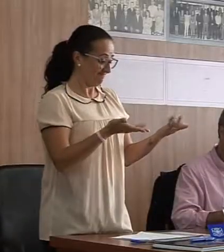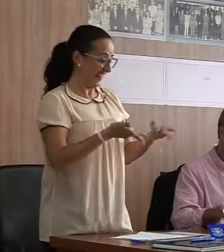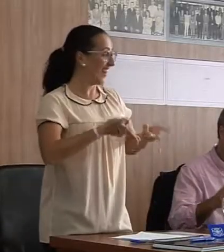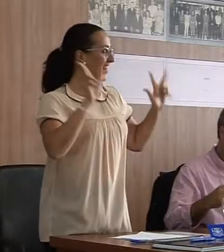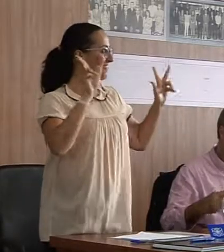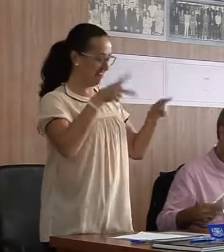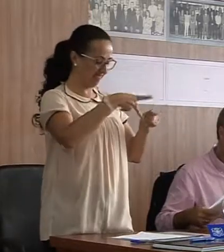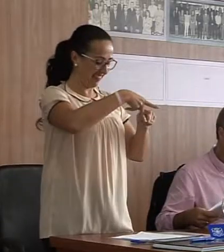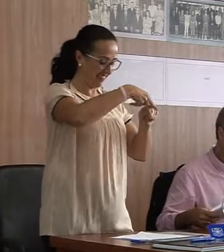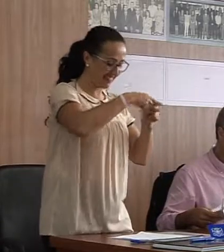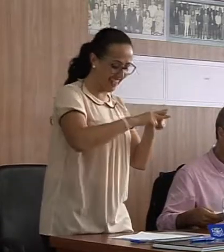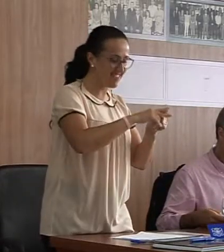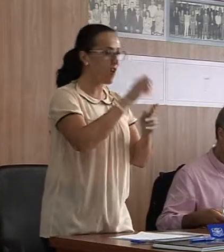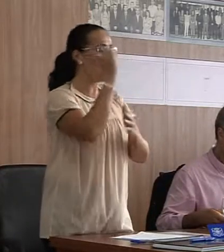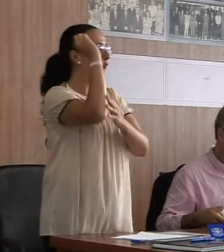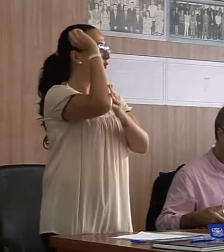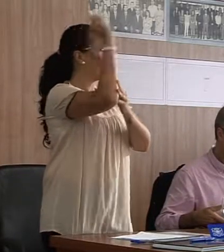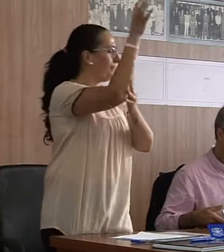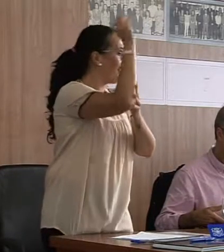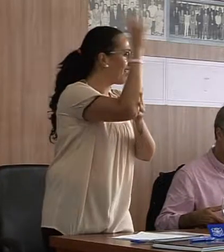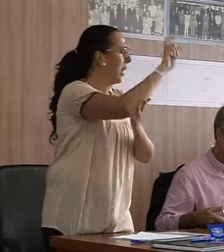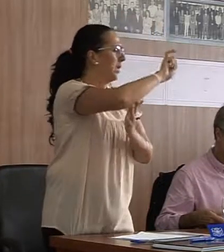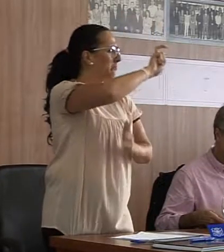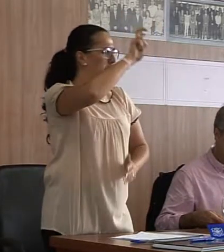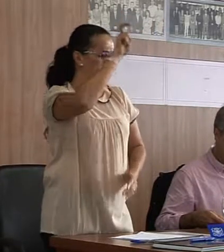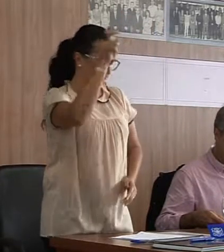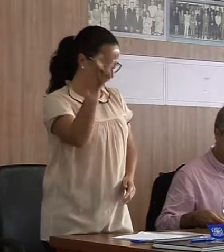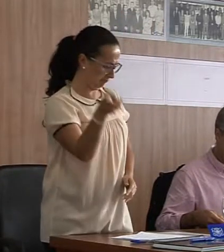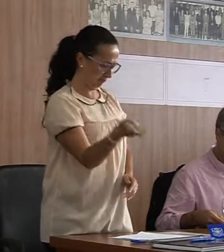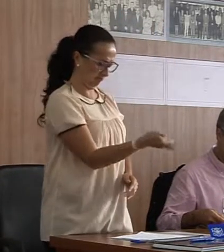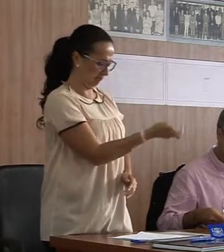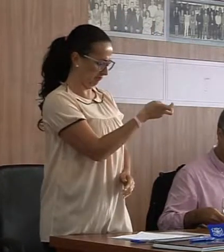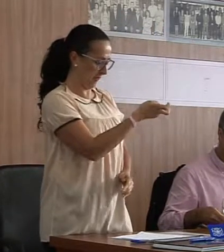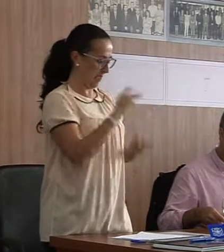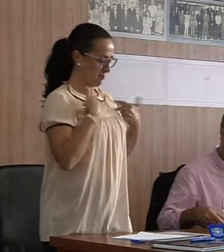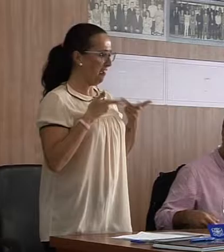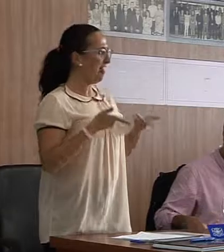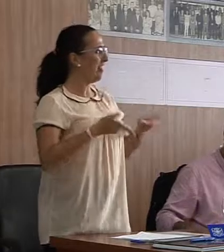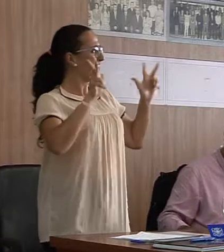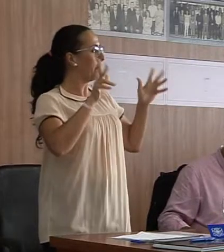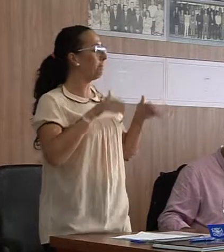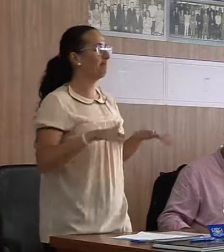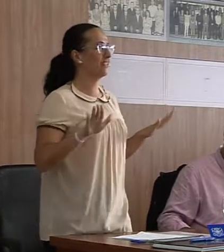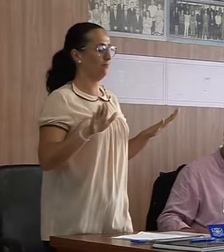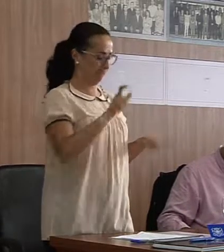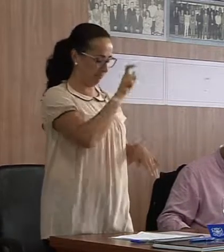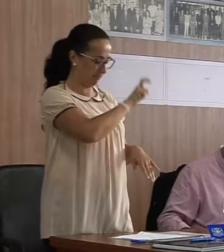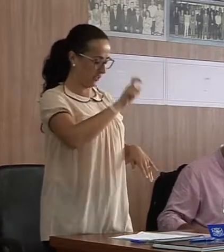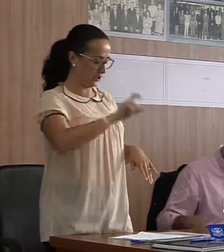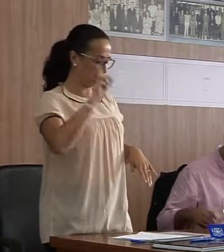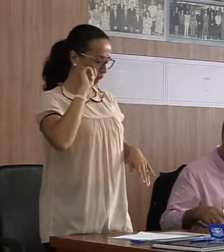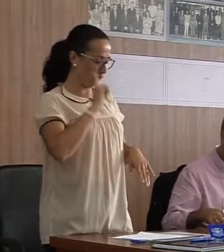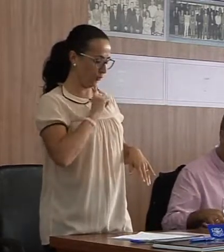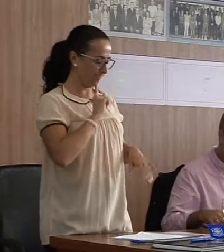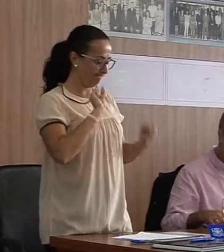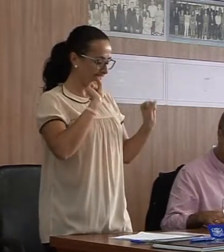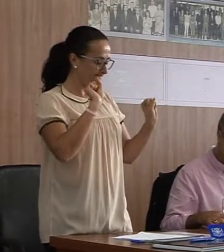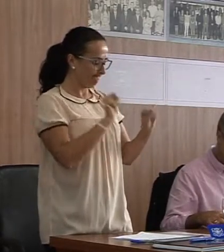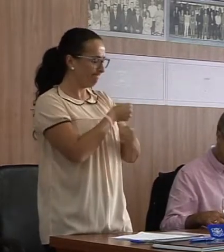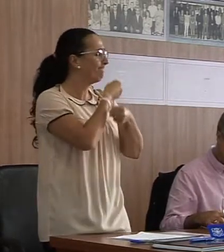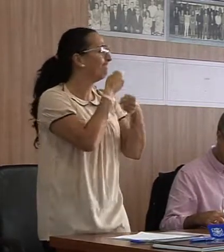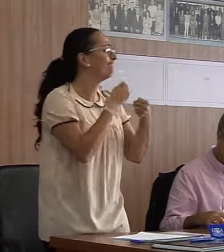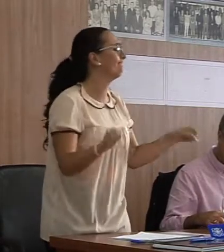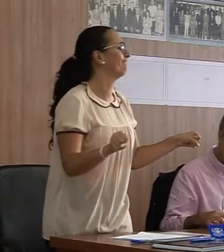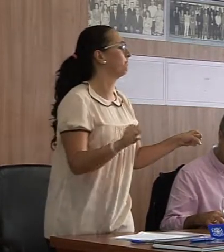así y con la colaboración del cabildo de gran canaria se ha contado con la participación de una intérprete en lengua de signos